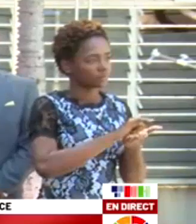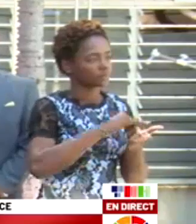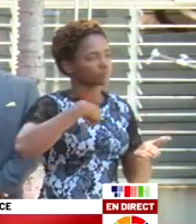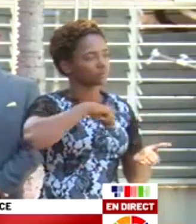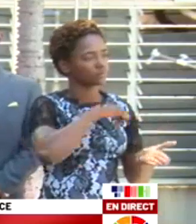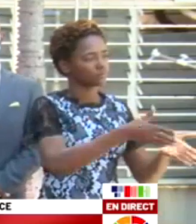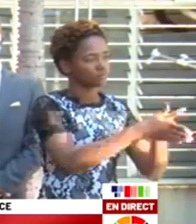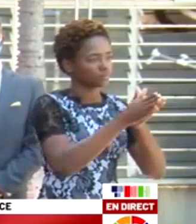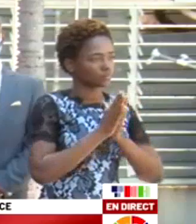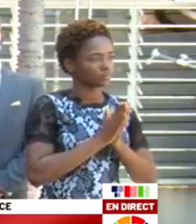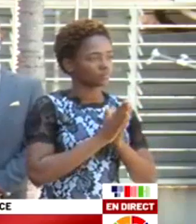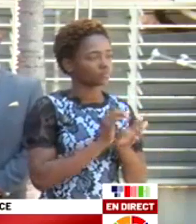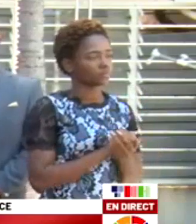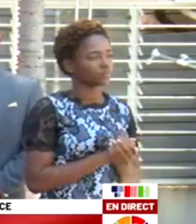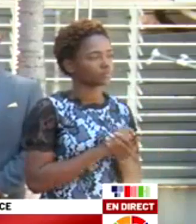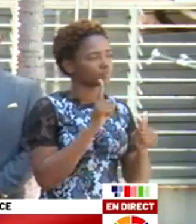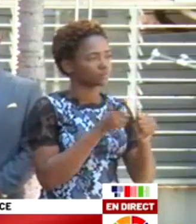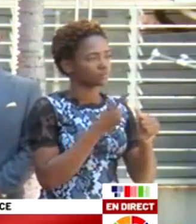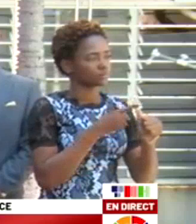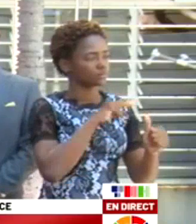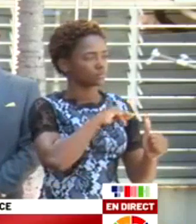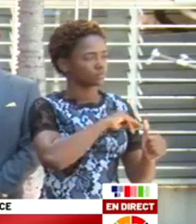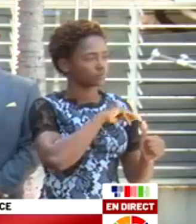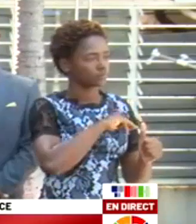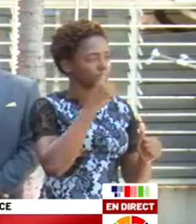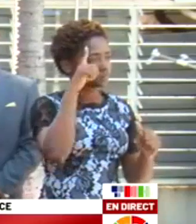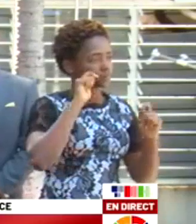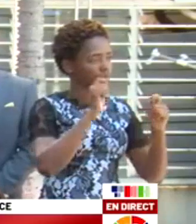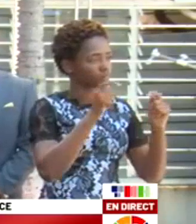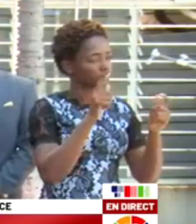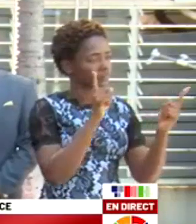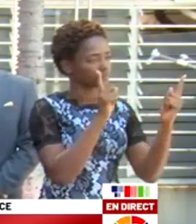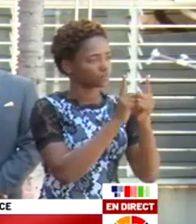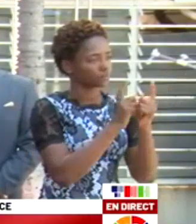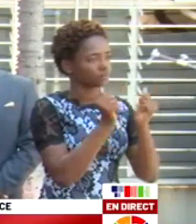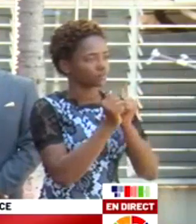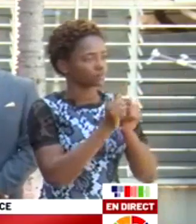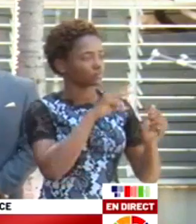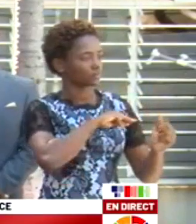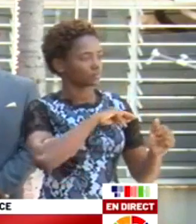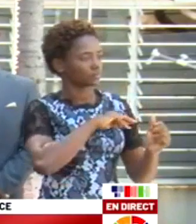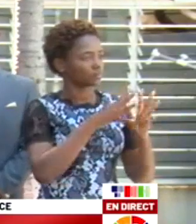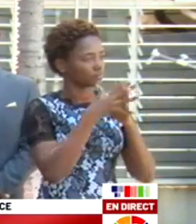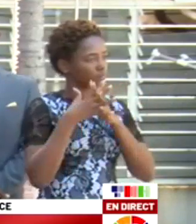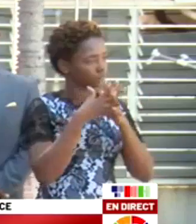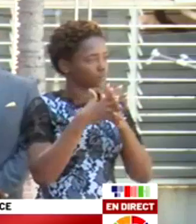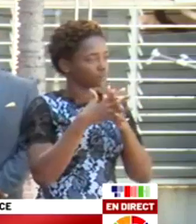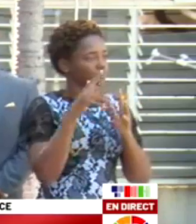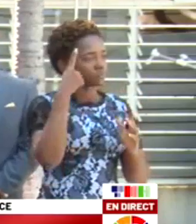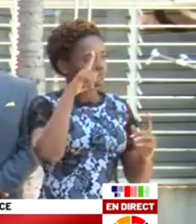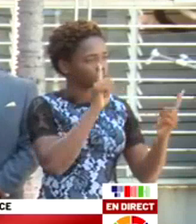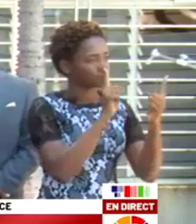nous demandons au Premier ministre pour presser les rencontrer avec le ministre des Affaires étrangères là, pour